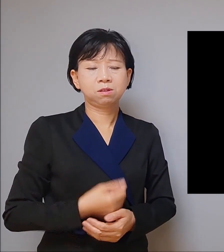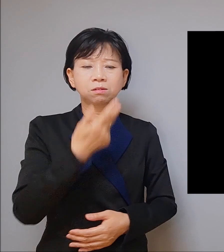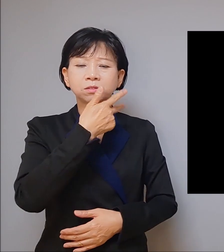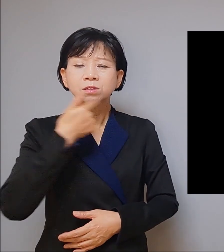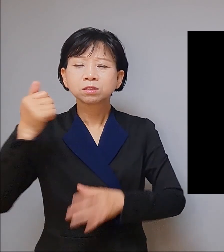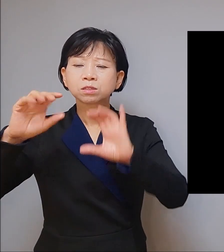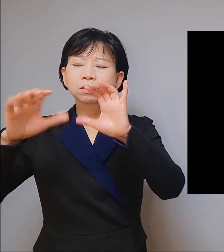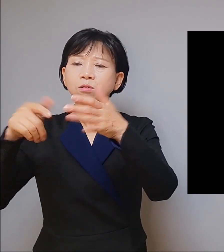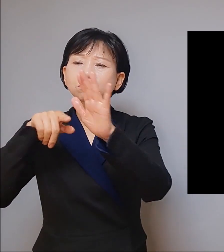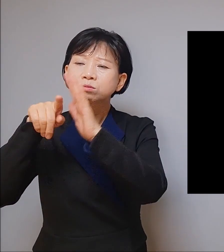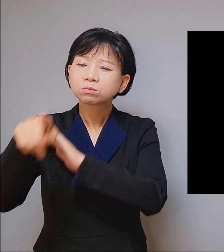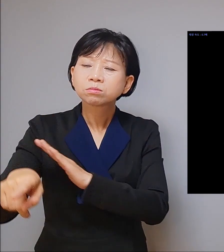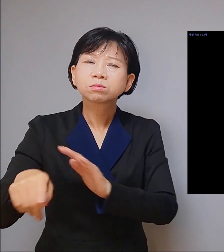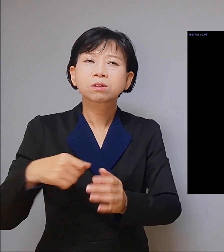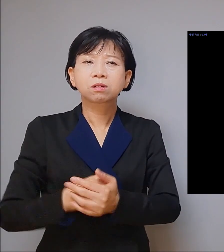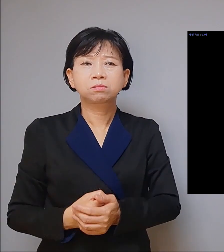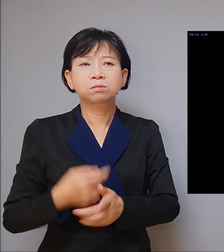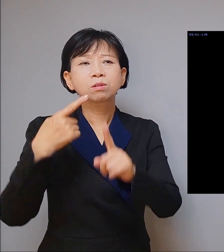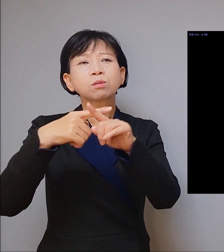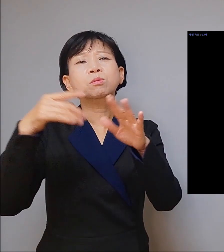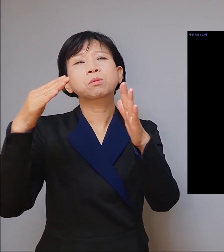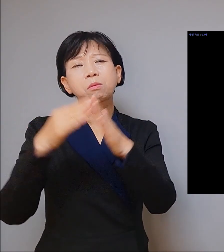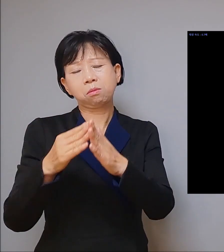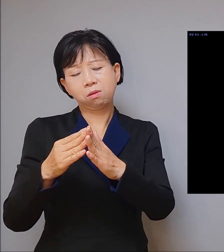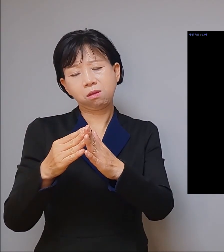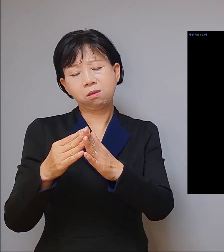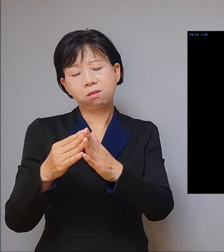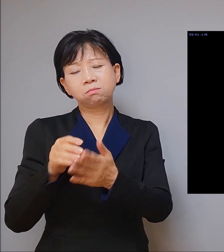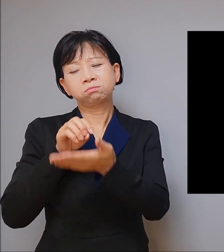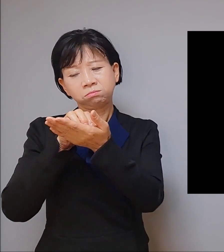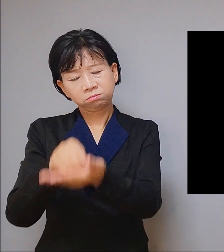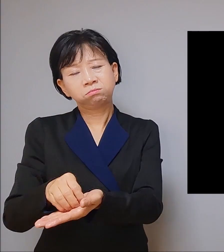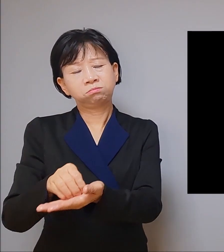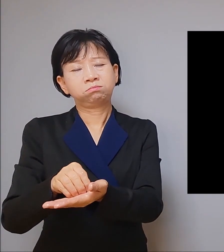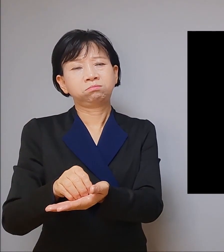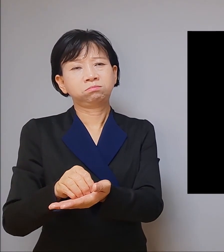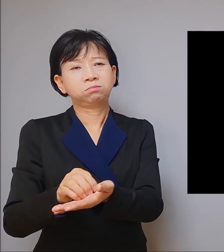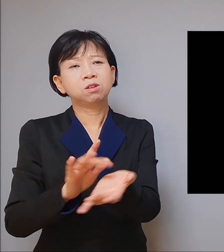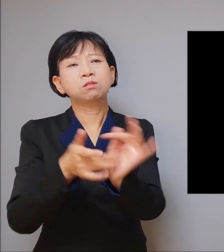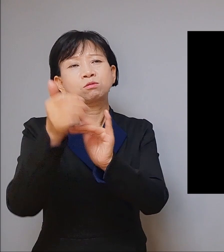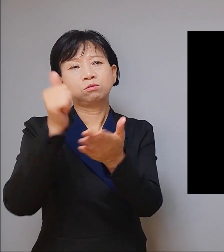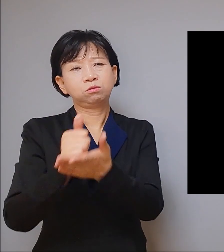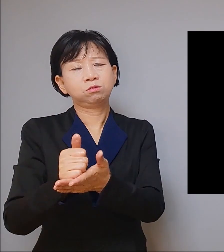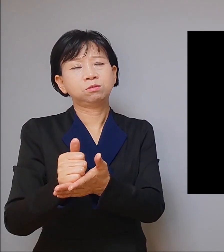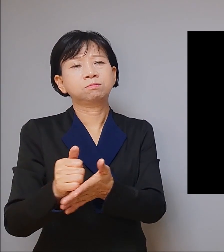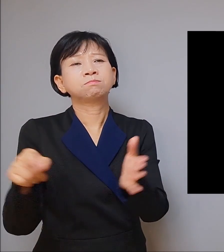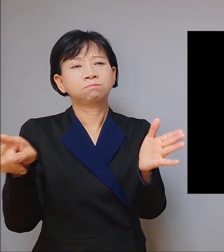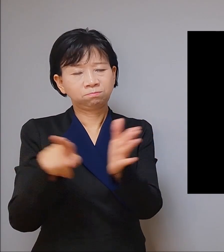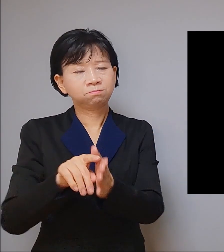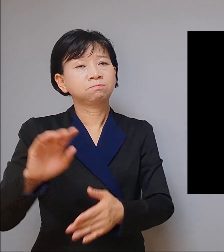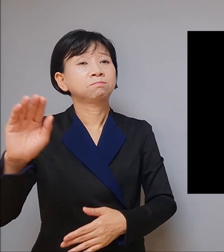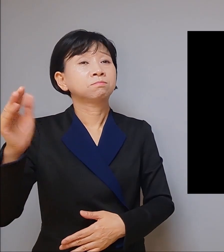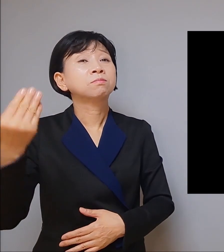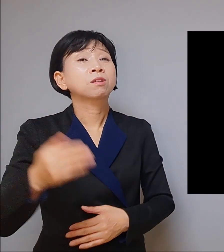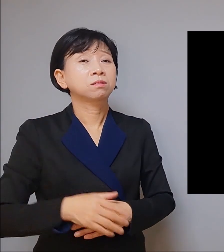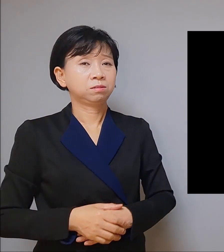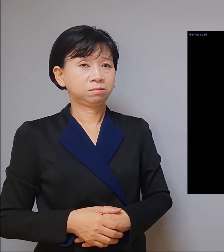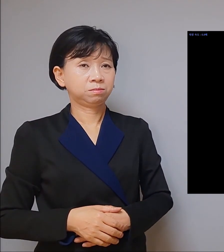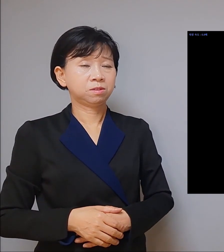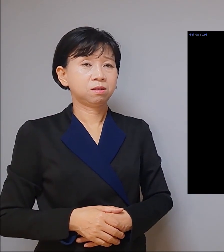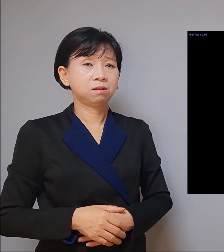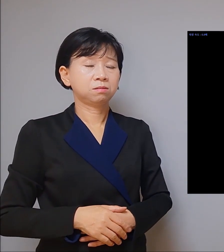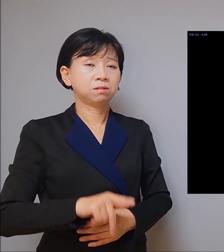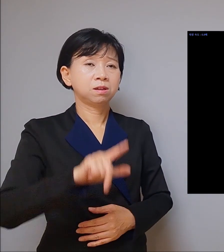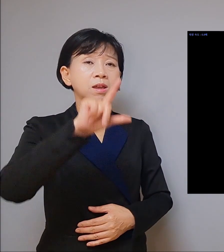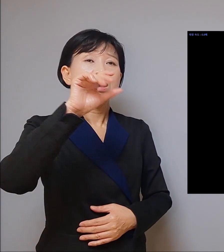간증의 목사는 진심으로 그 성도를 축복해 줬습니다. LA와 펄스에서 초청